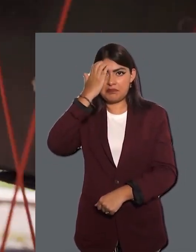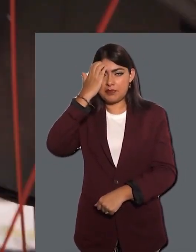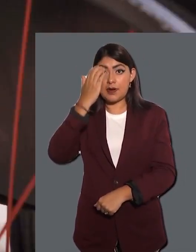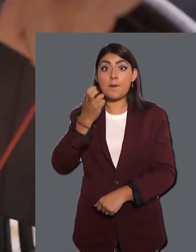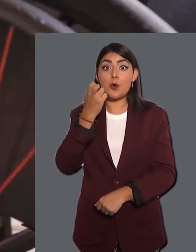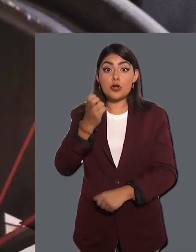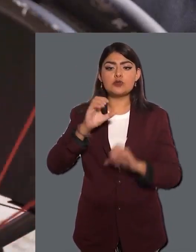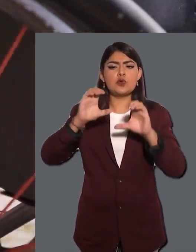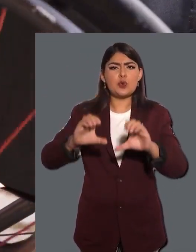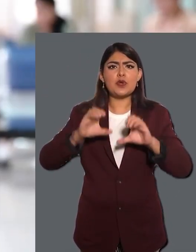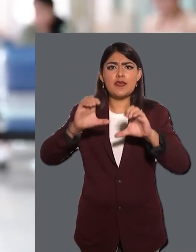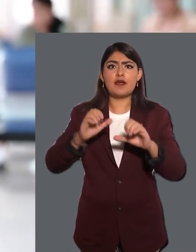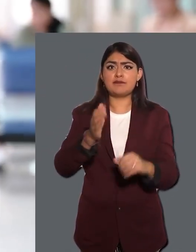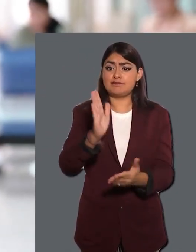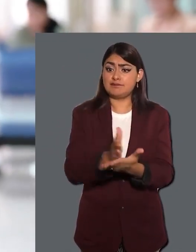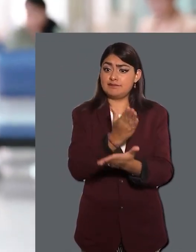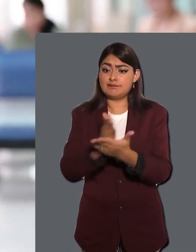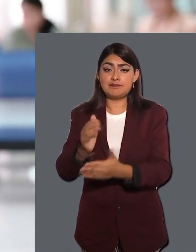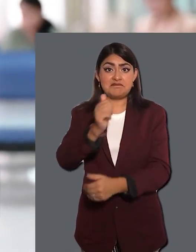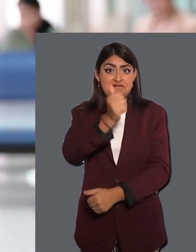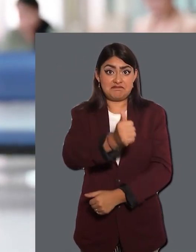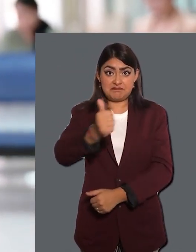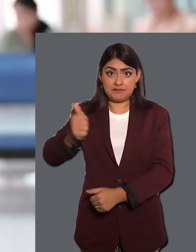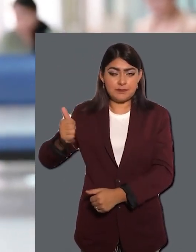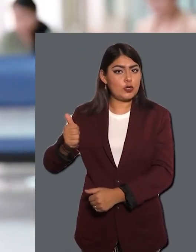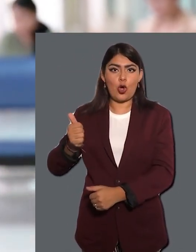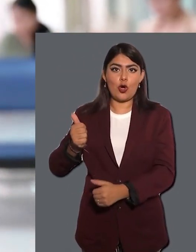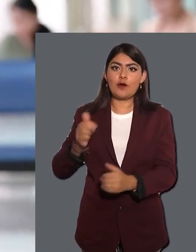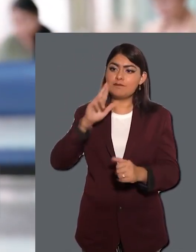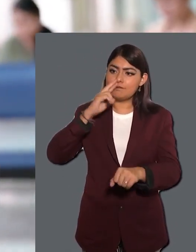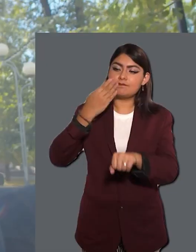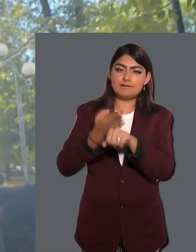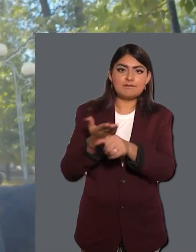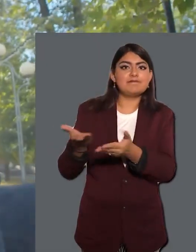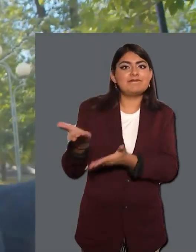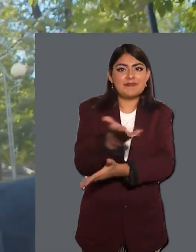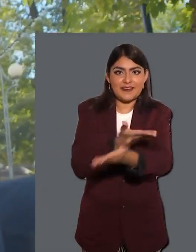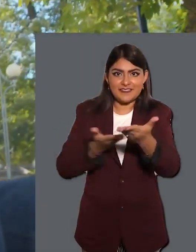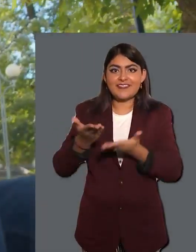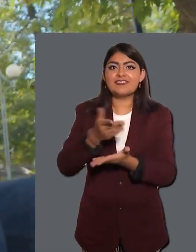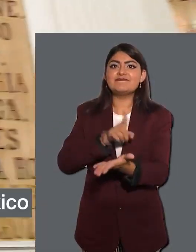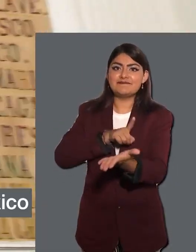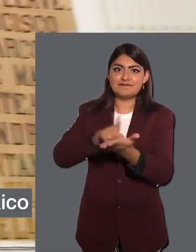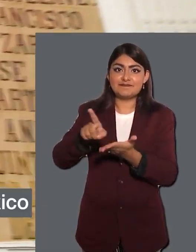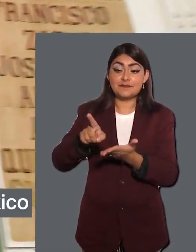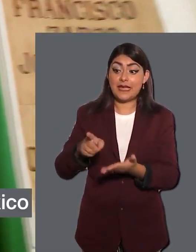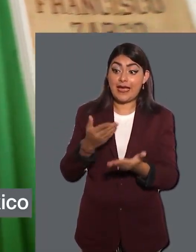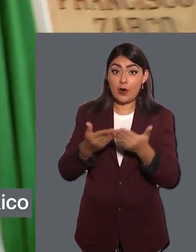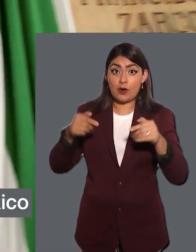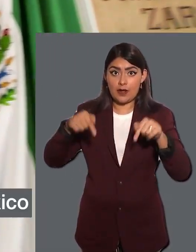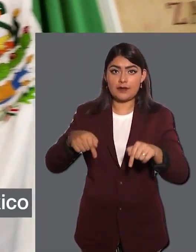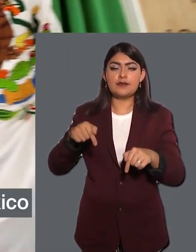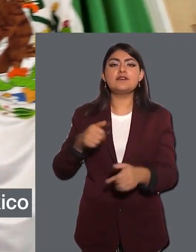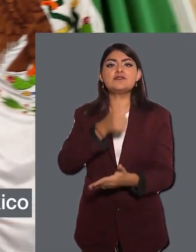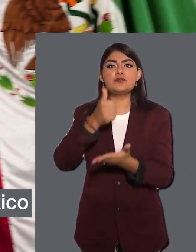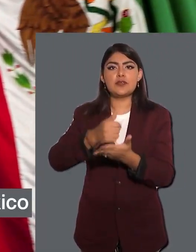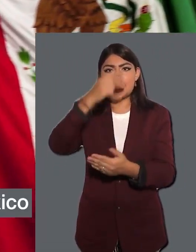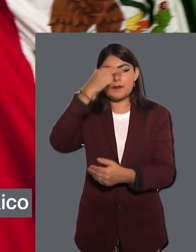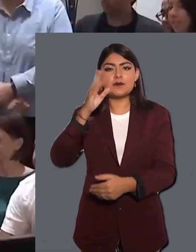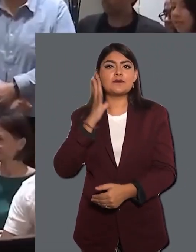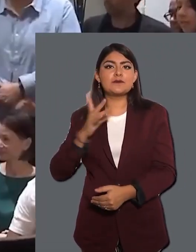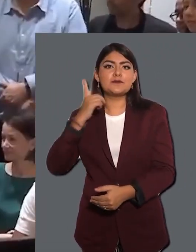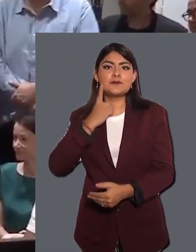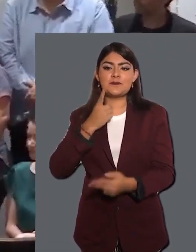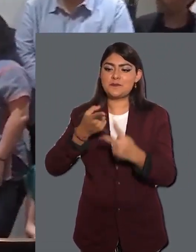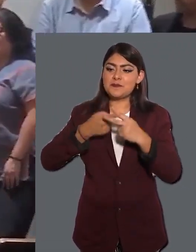no solo es un acto individual, es un derecho y una responsabilidad compartida entre todas y todos. Hoy, el Congreso de la Ciudad de